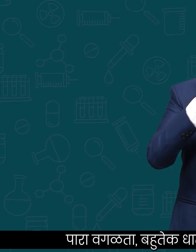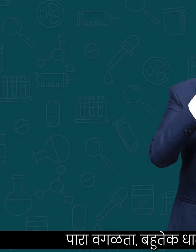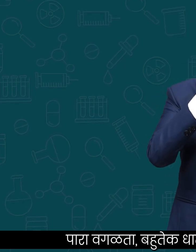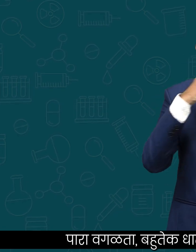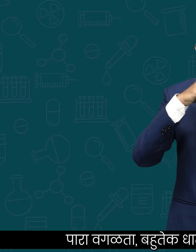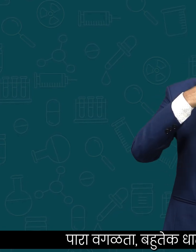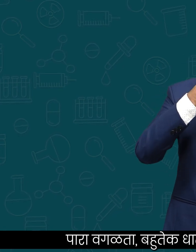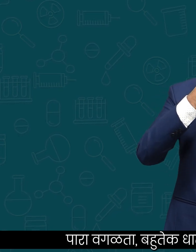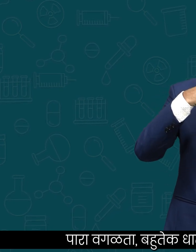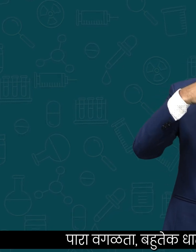असतात.